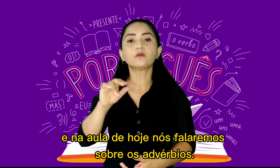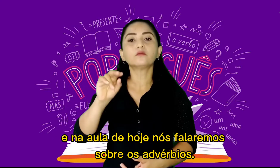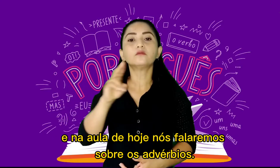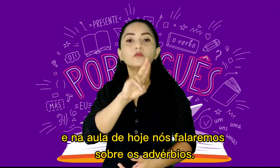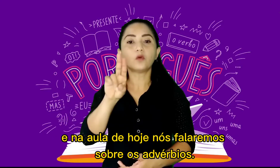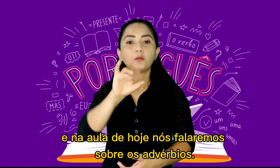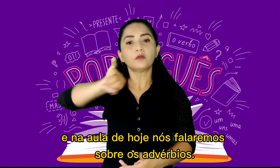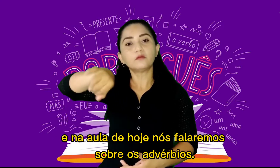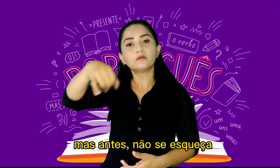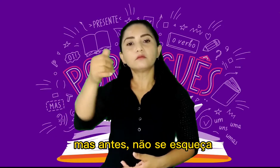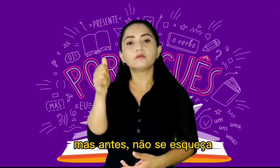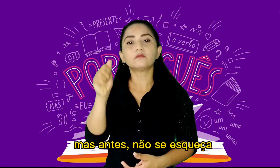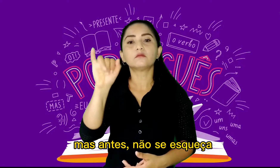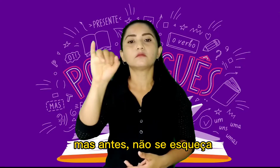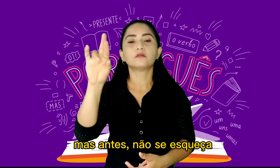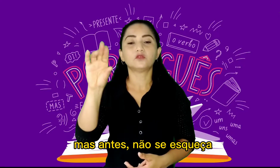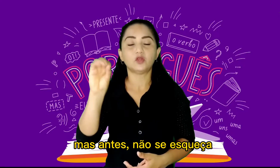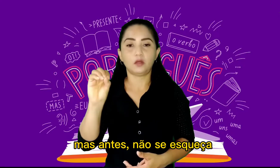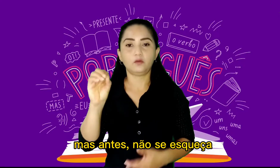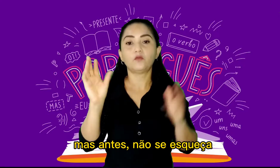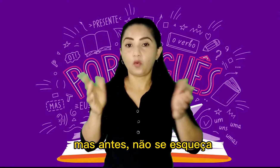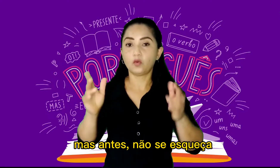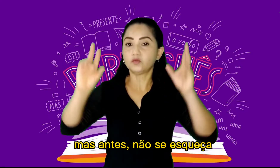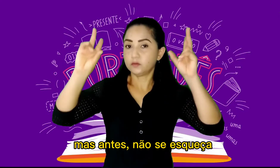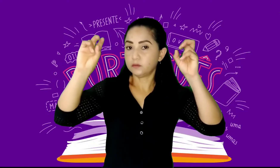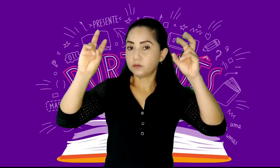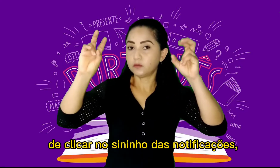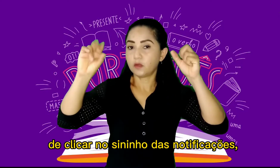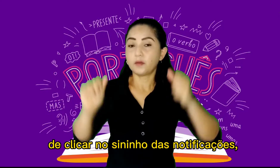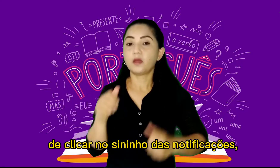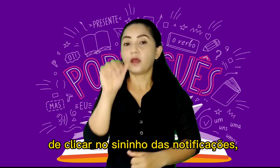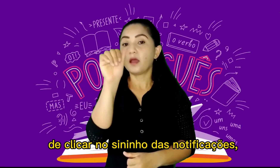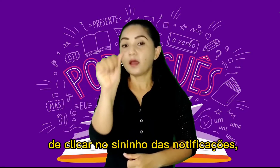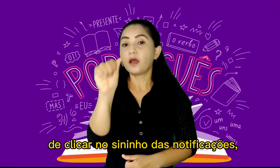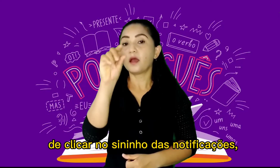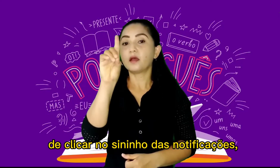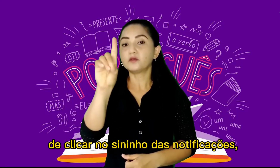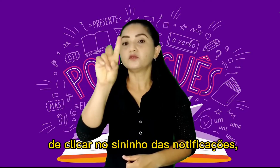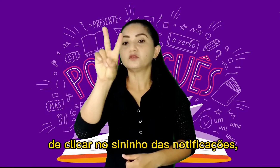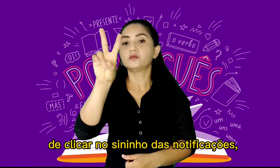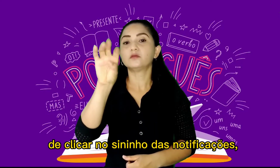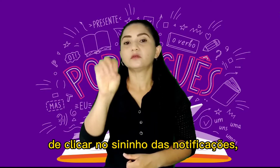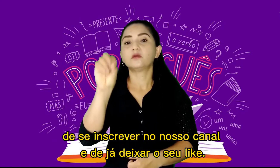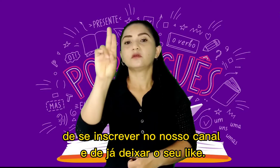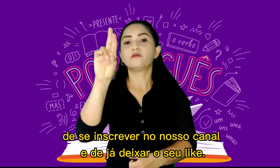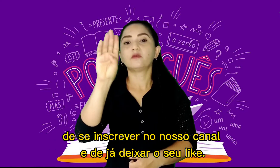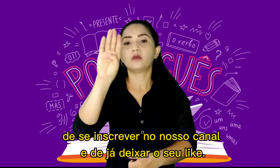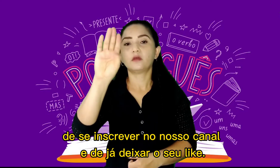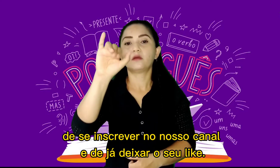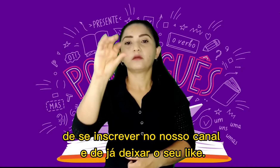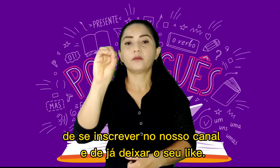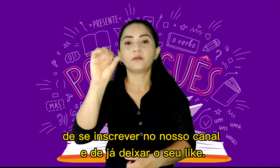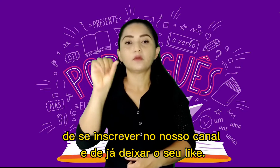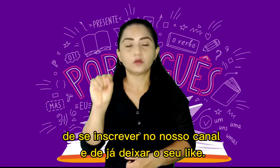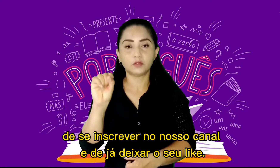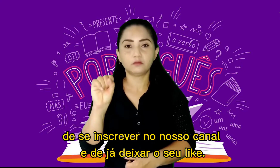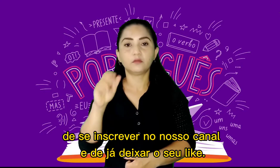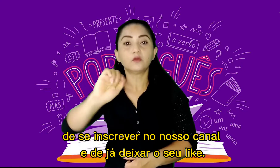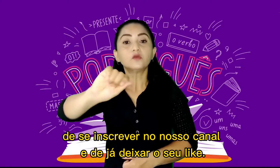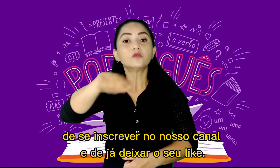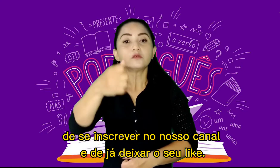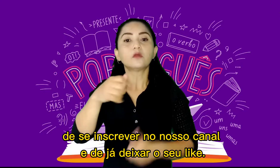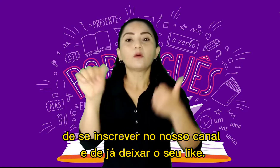os advérbios. Mas antes, não se esqueça de clicar no sininho das notificações, de se inscrever no nosso canal